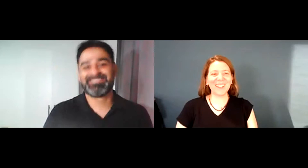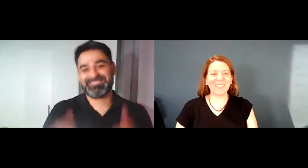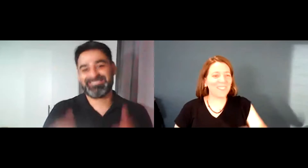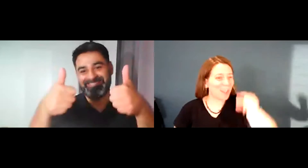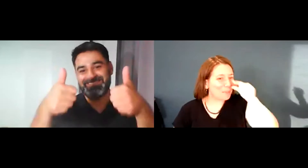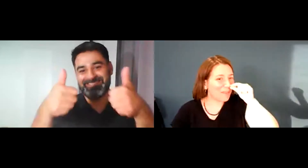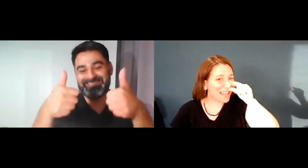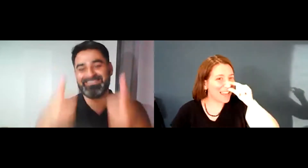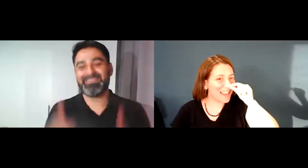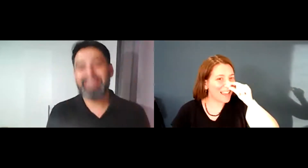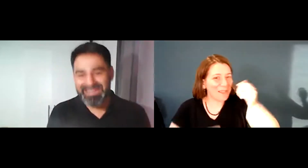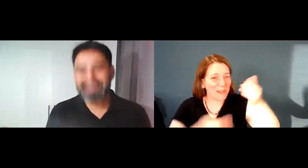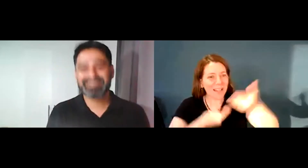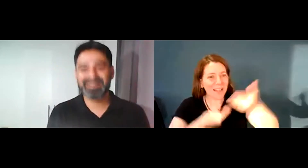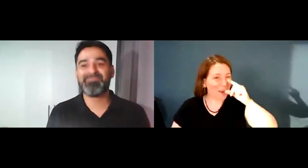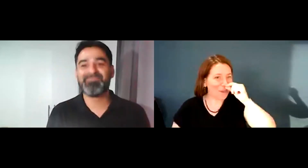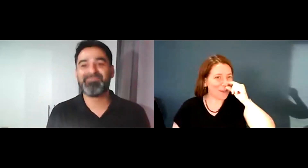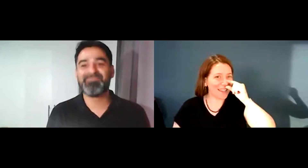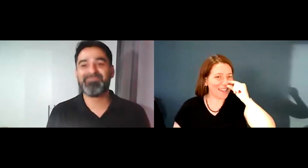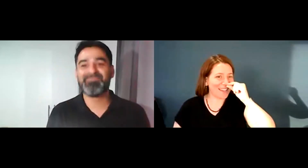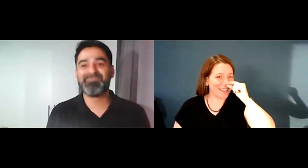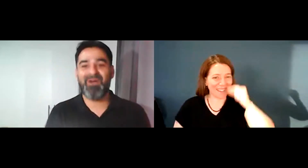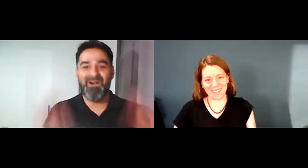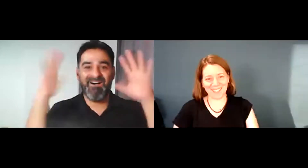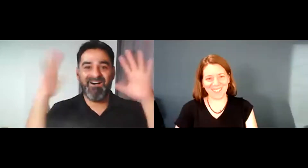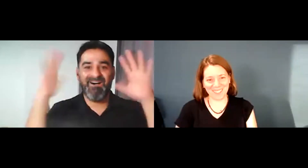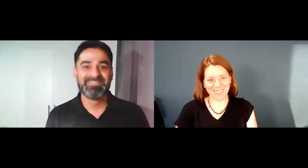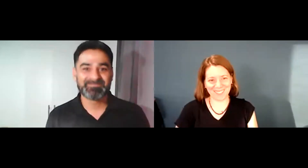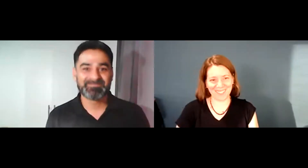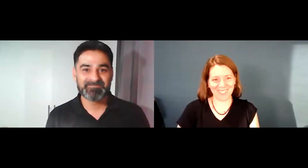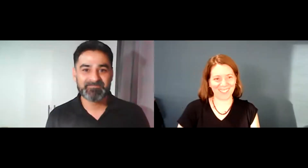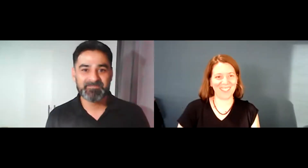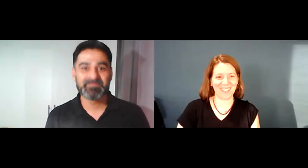Muy bien, Mabel, bienvenida Mabel. Gracias.